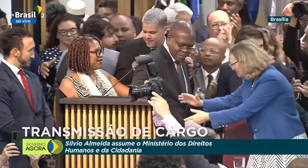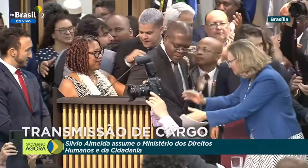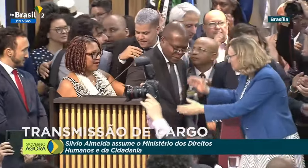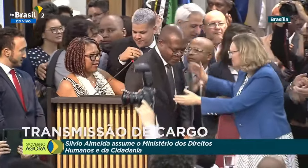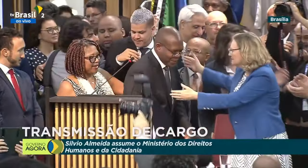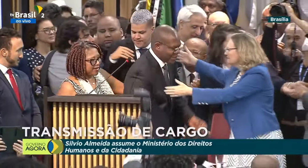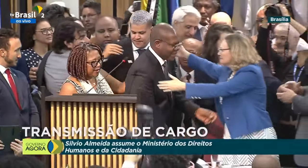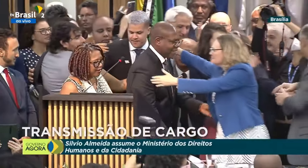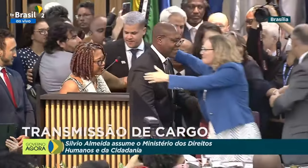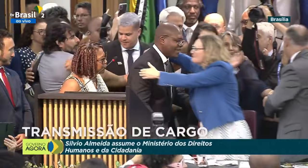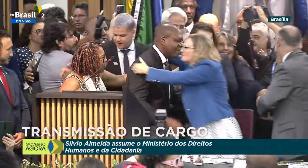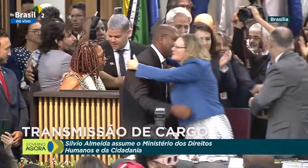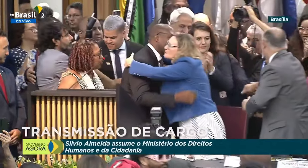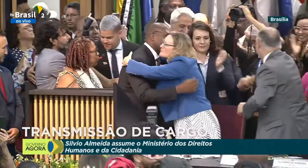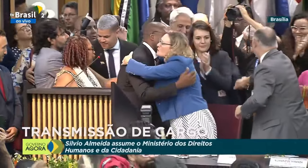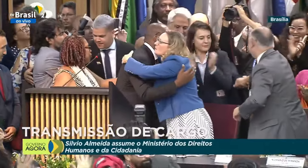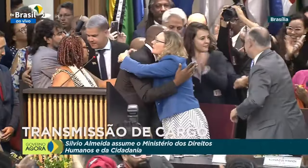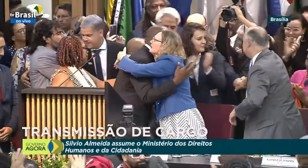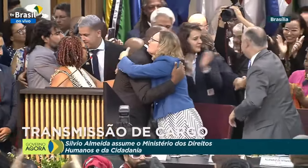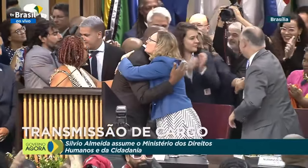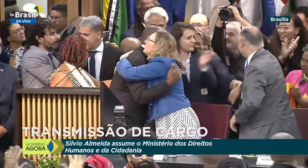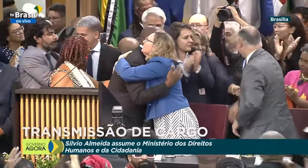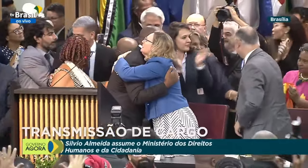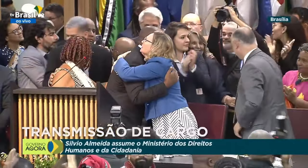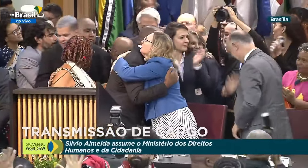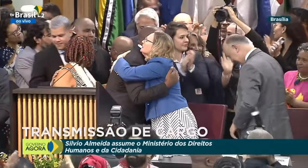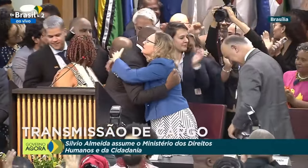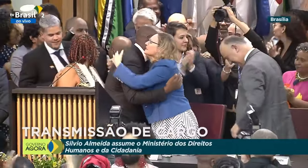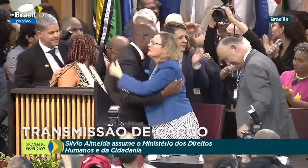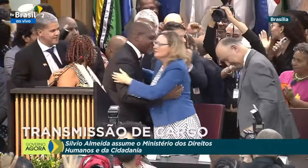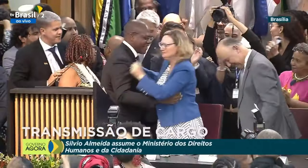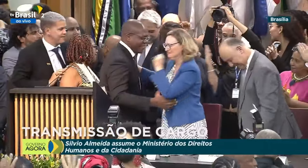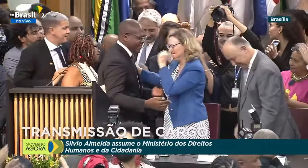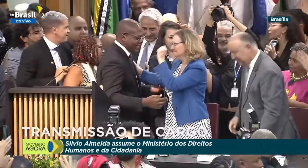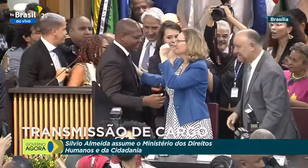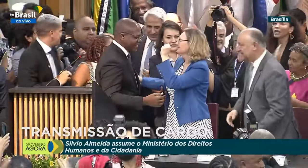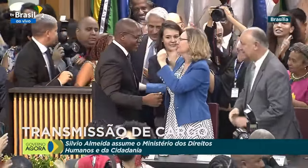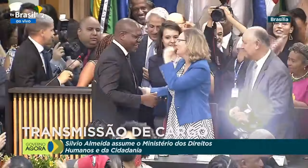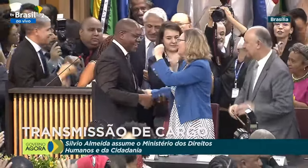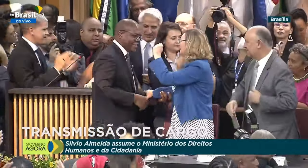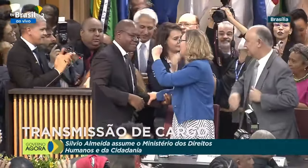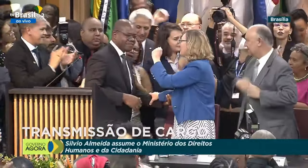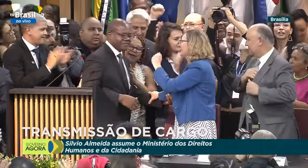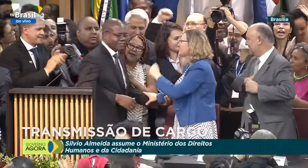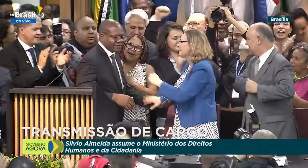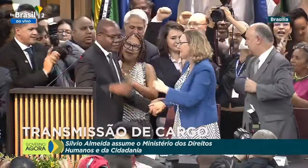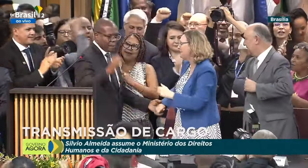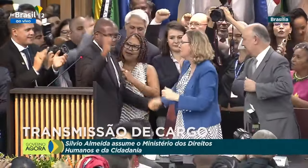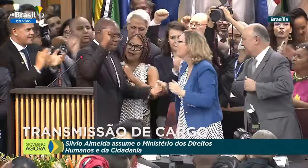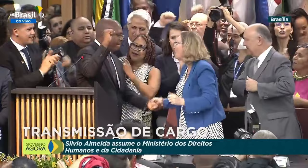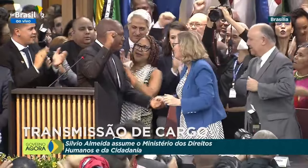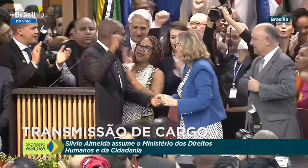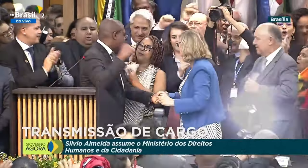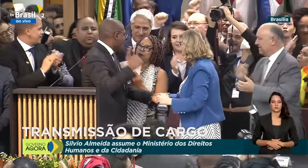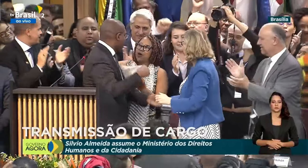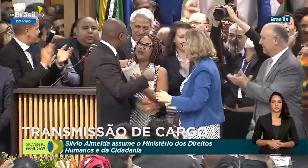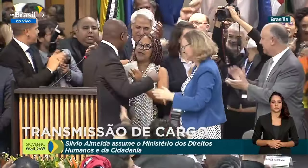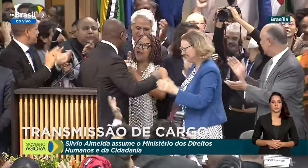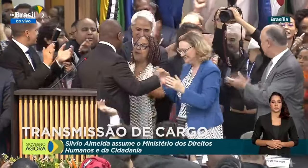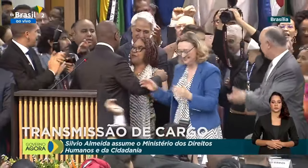Essas foram as palavras do nosso Ministro dos direitos humanos e da Cidadania